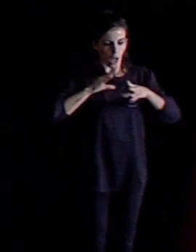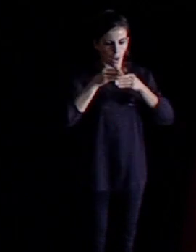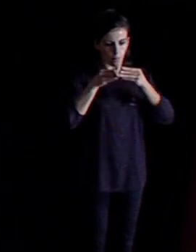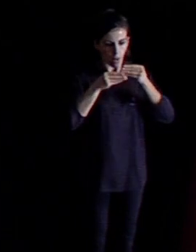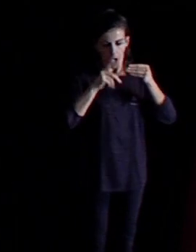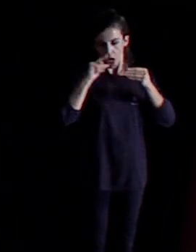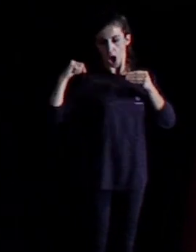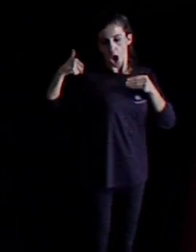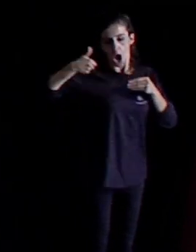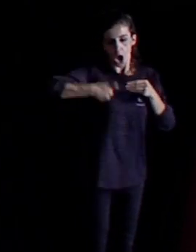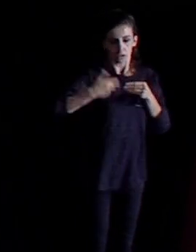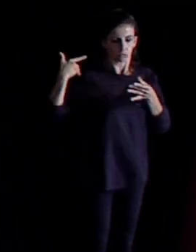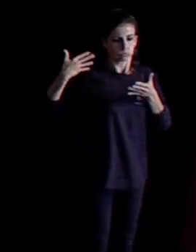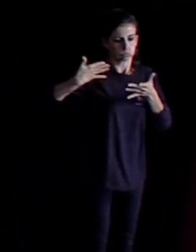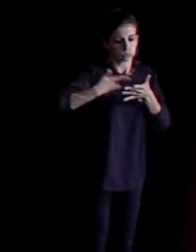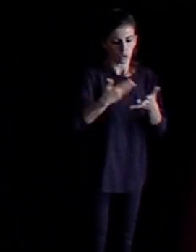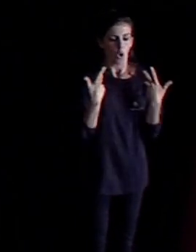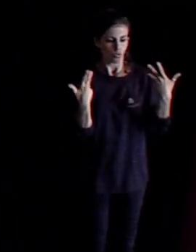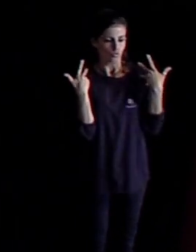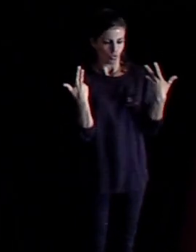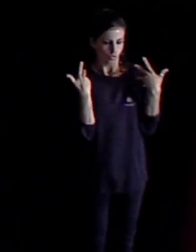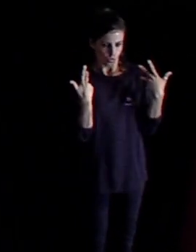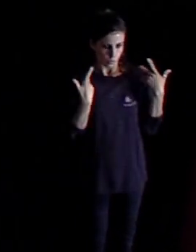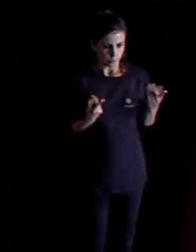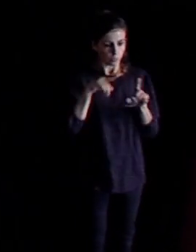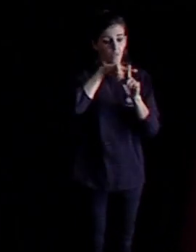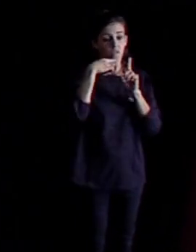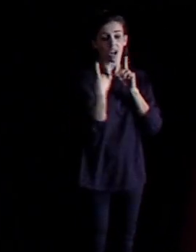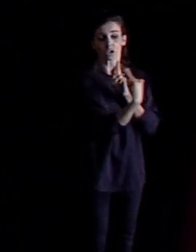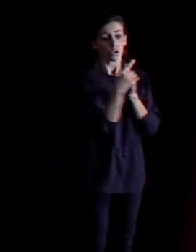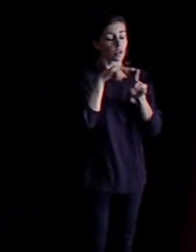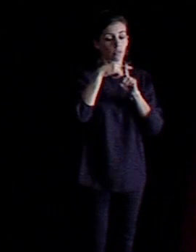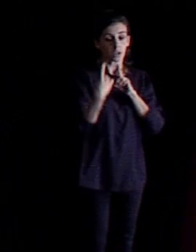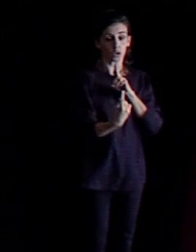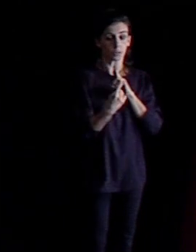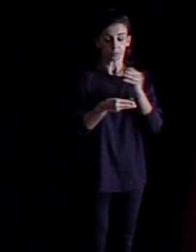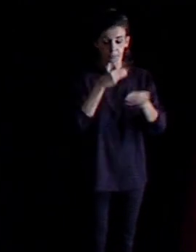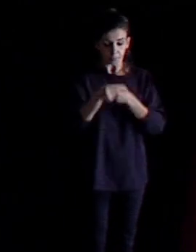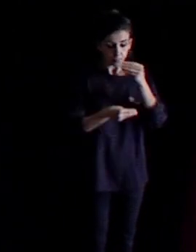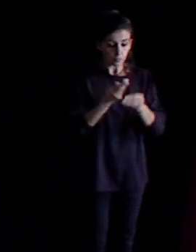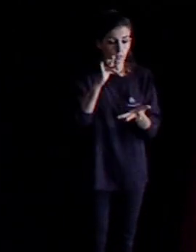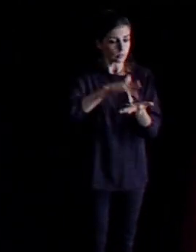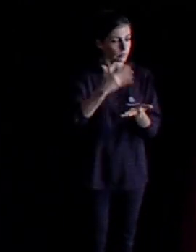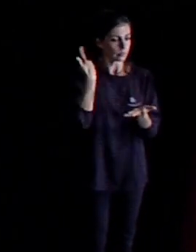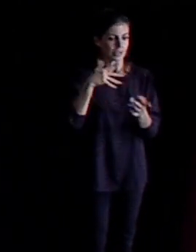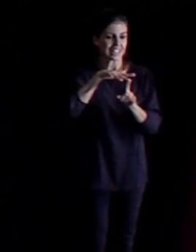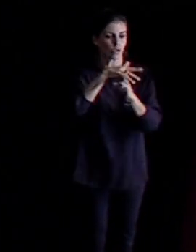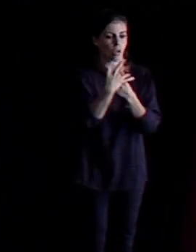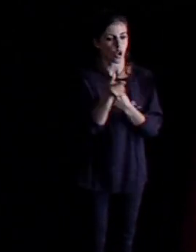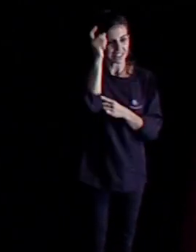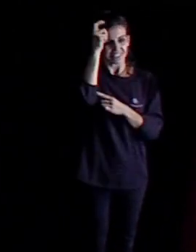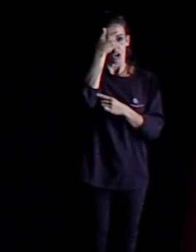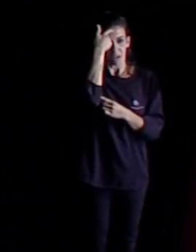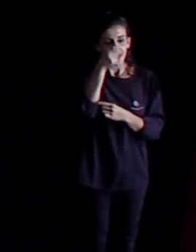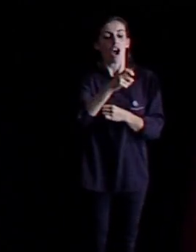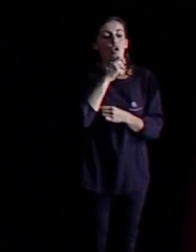años que estoy sufriendo ese hecho. Los factores que precipitan el propio suceso traumático, cómo ha sido,